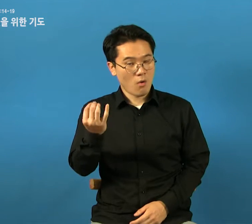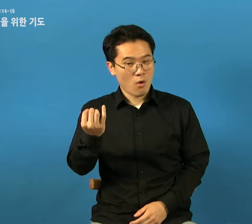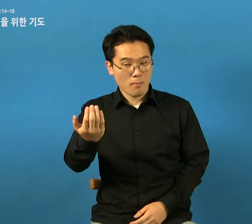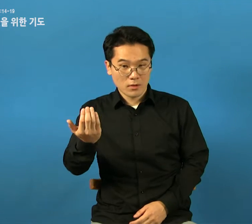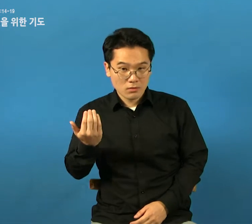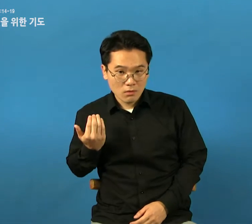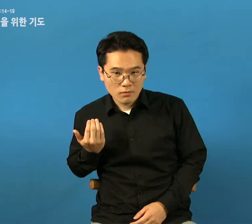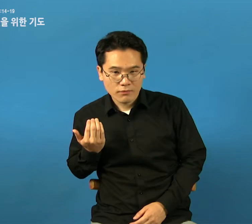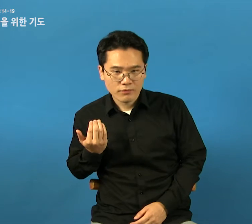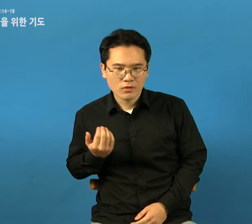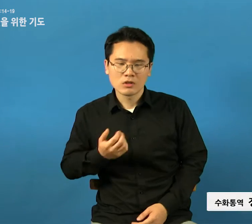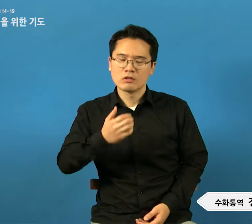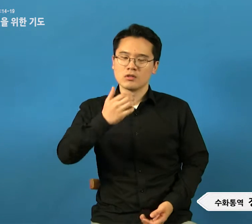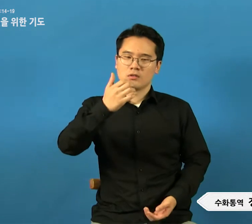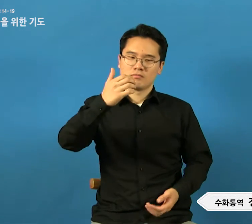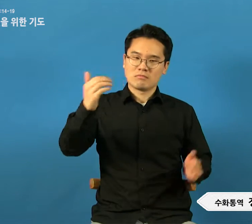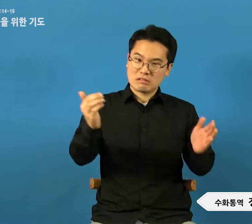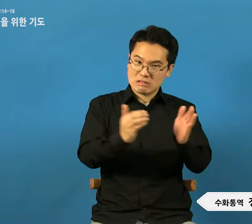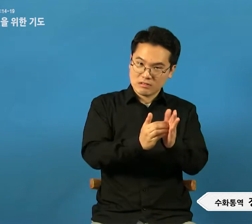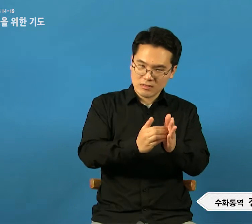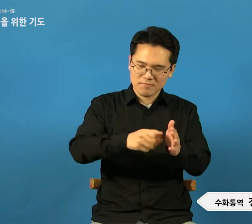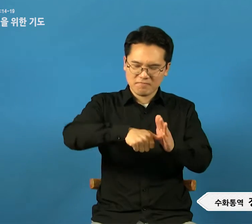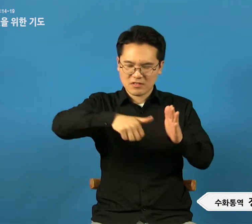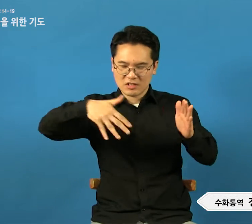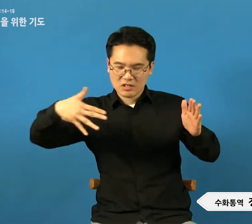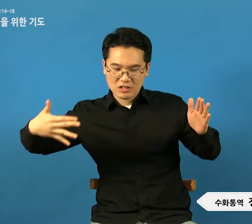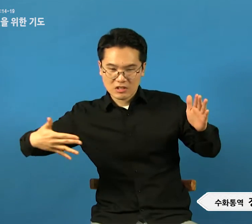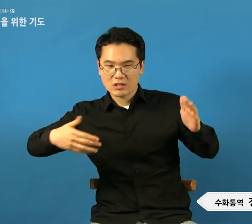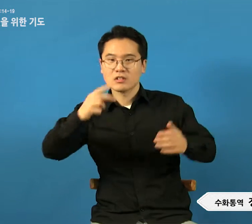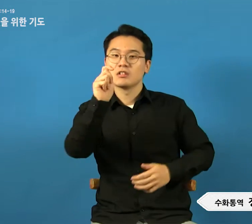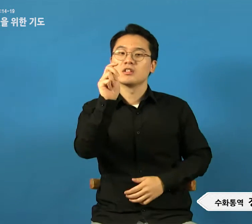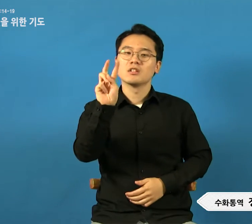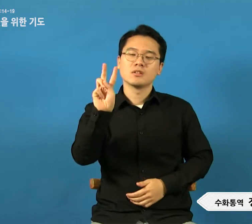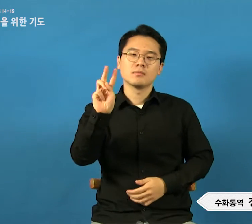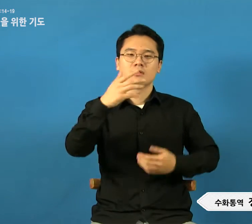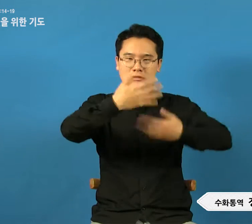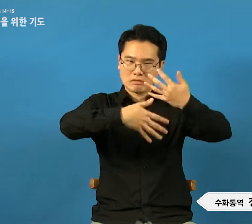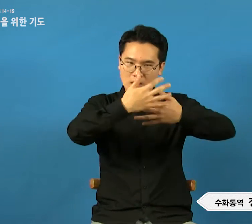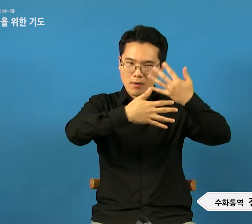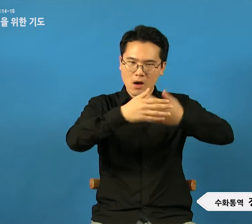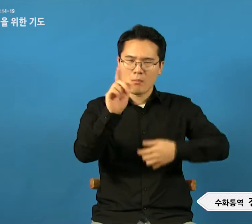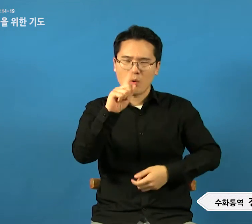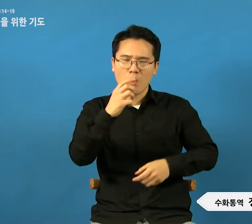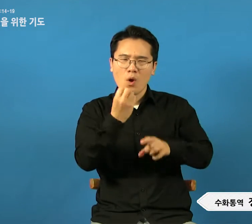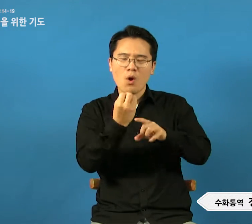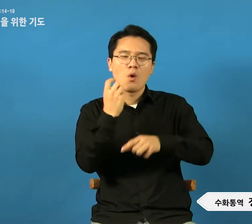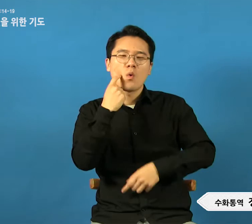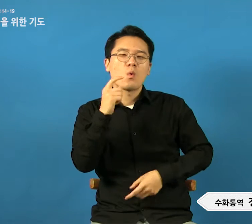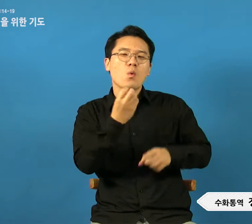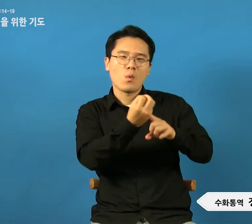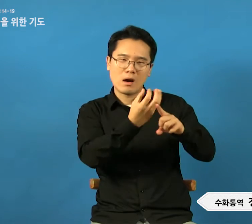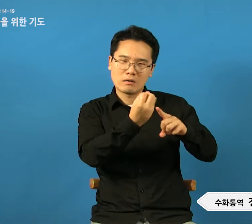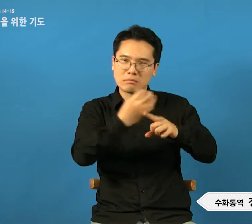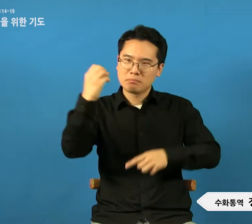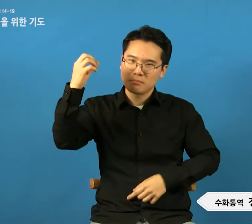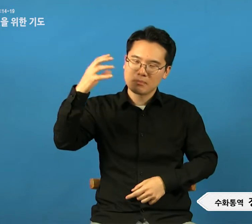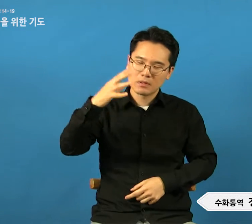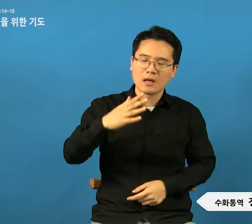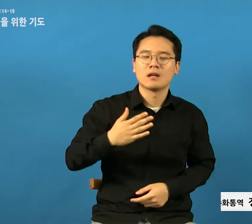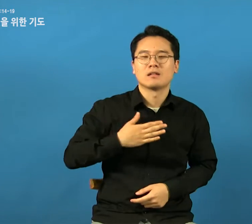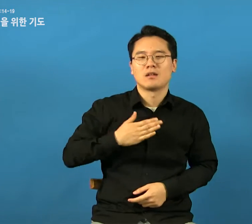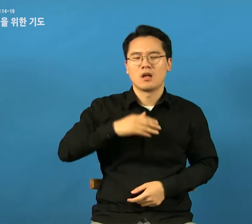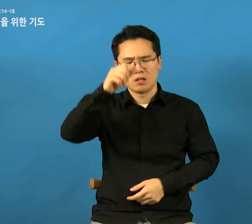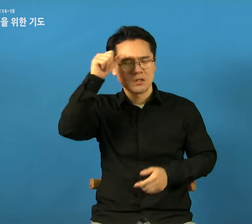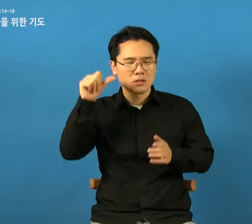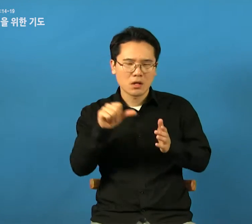얼마 전 종료된 인기 드라마 가운데 황금빛 내 인생이라는 드라마가 있었죠. 거기